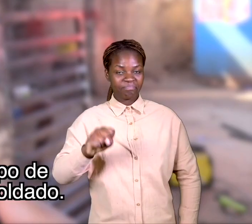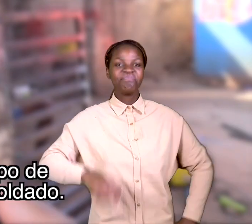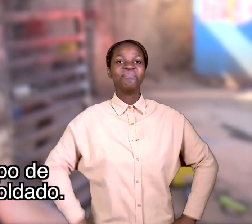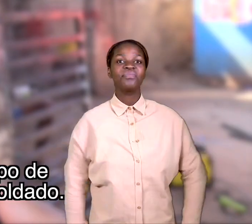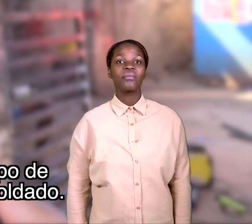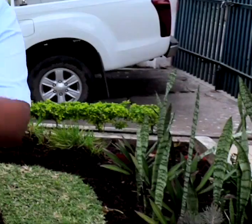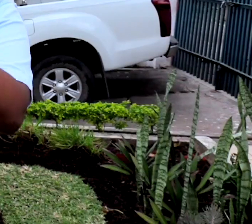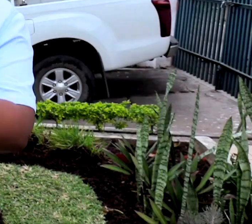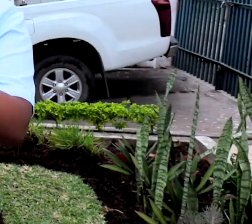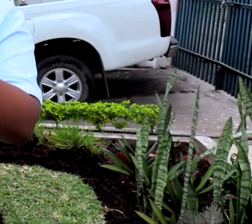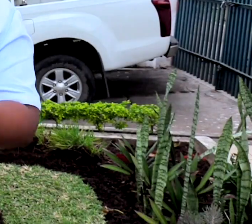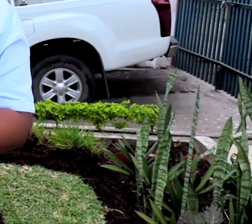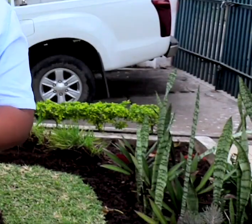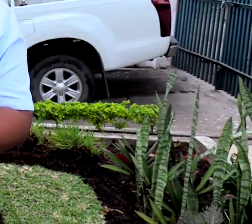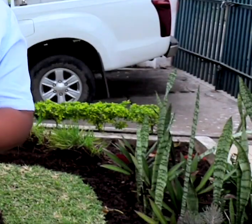ser soldado.